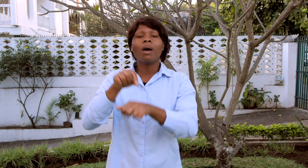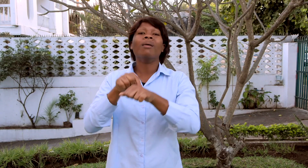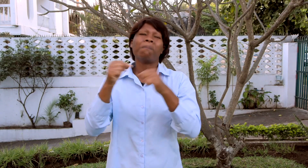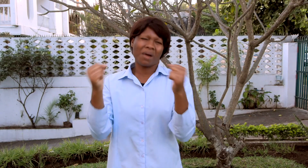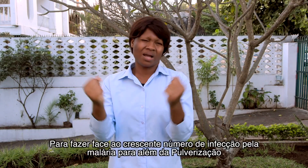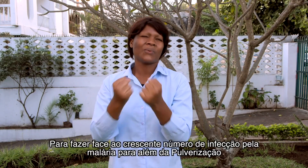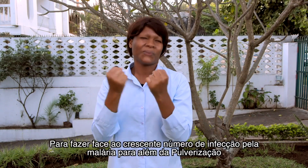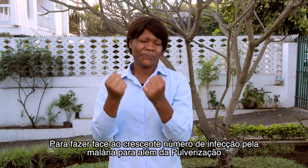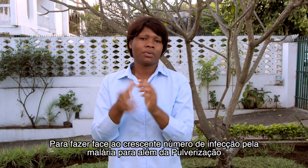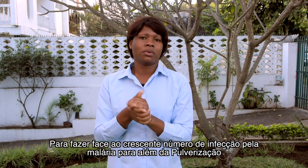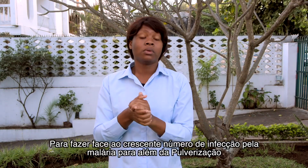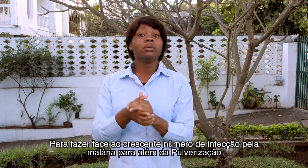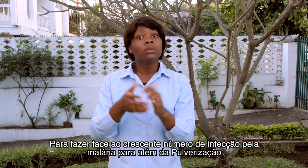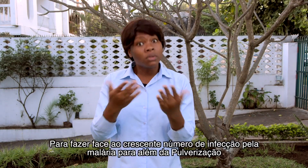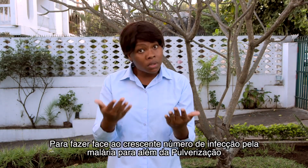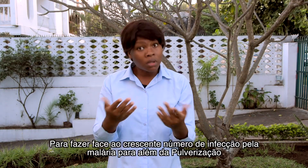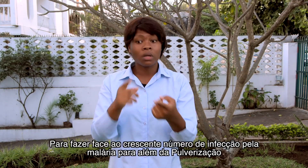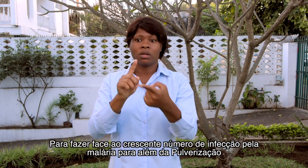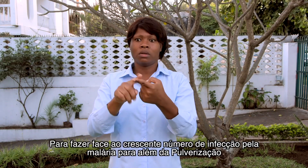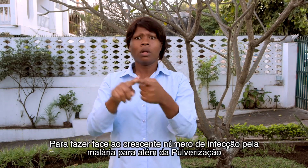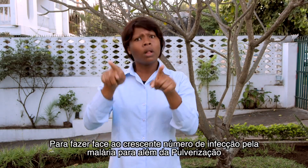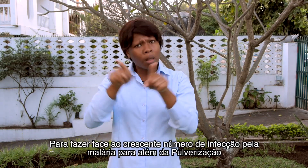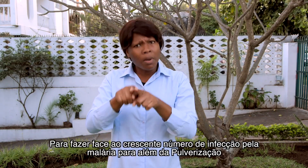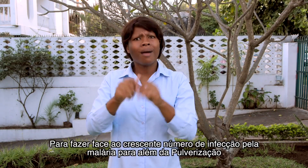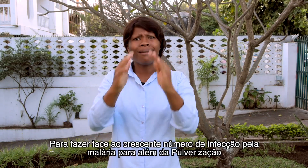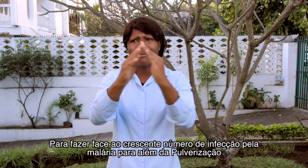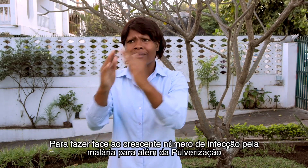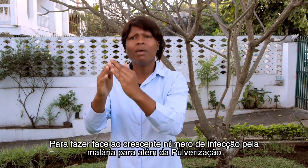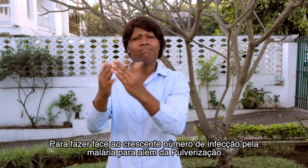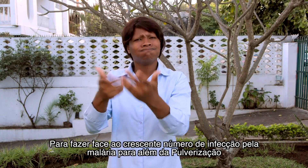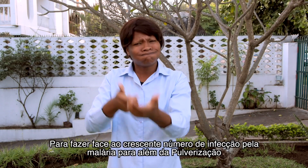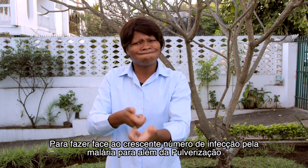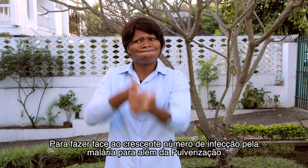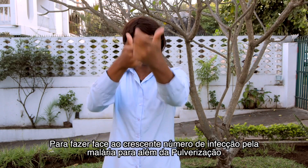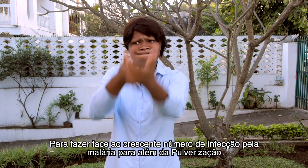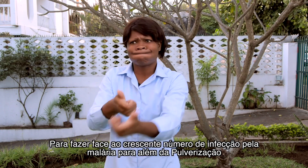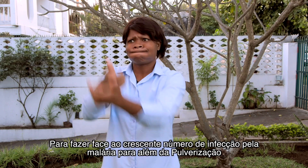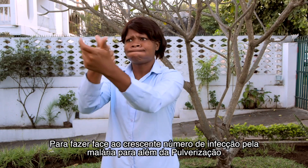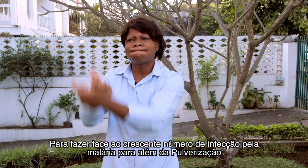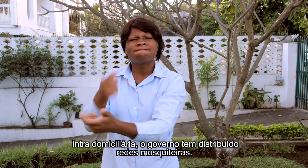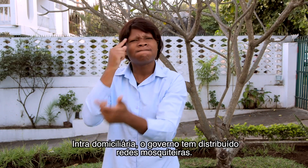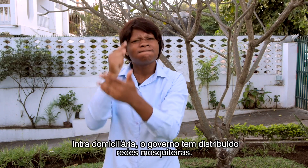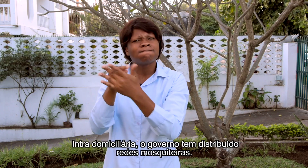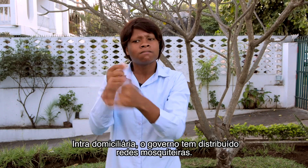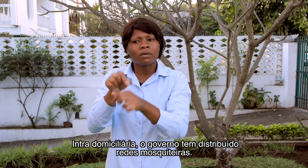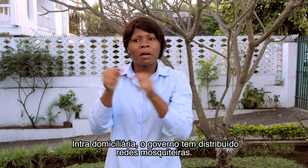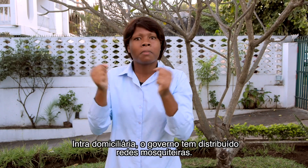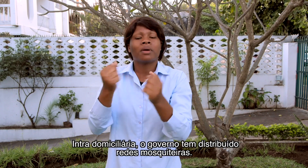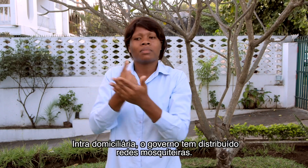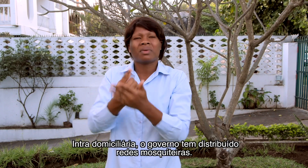Para fazer face ao crescente número de infecções pela malária, para além da pulverização interdomiciliar, o governo tem